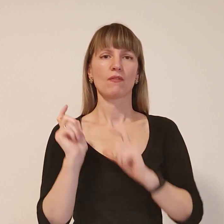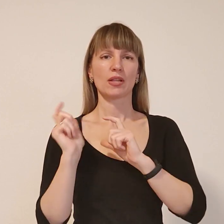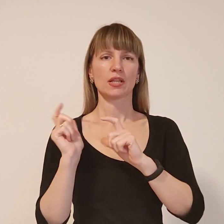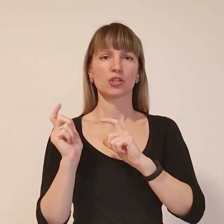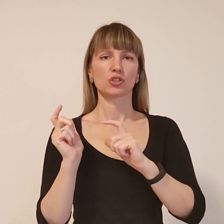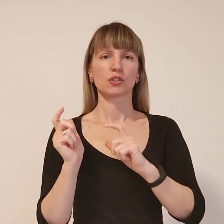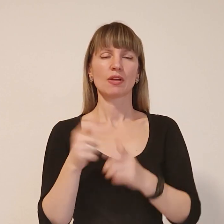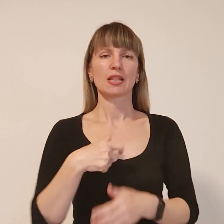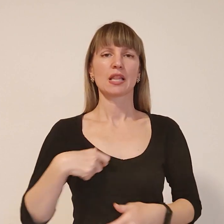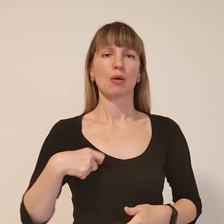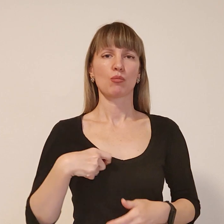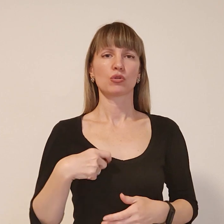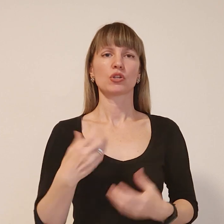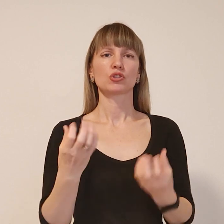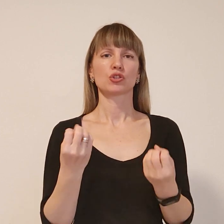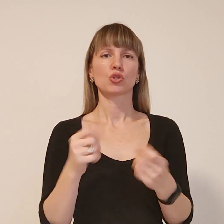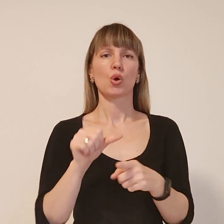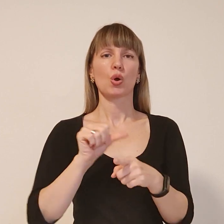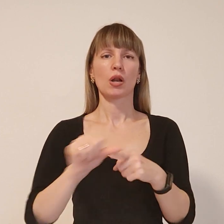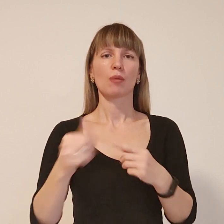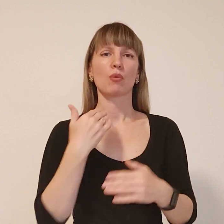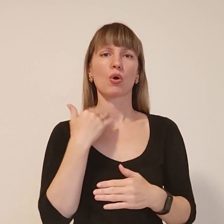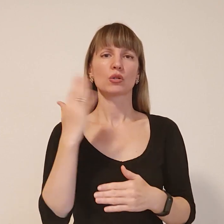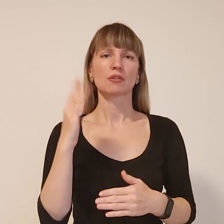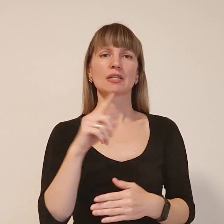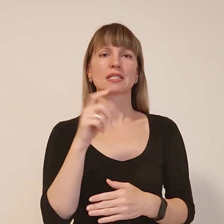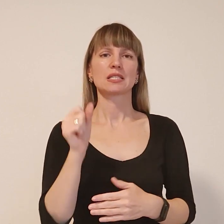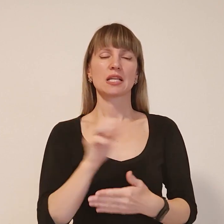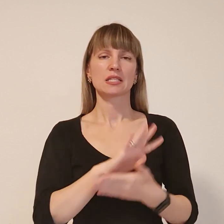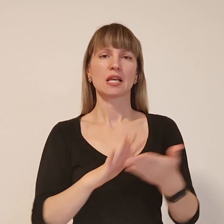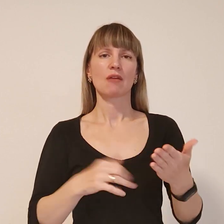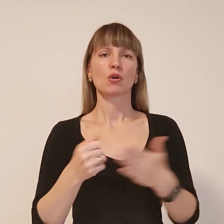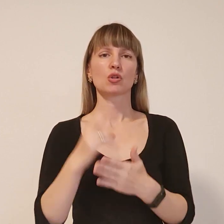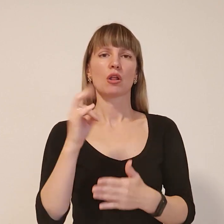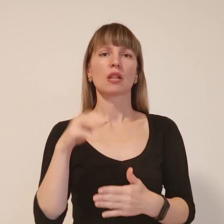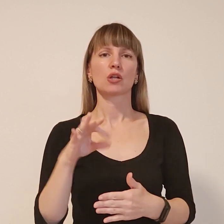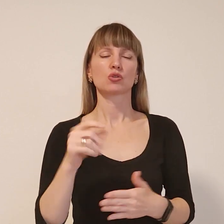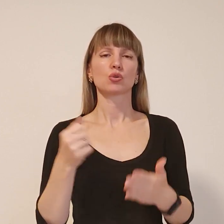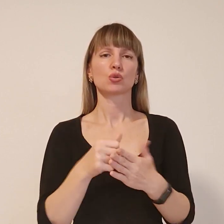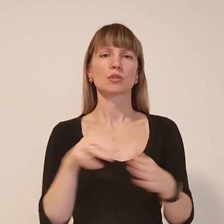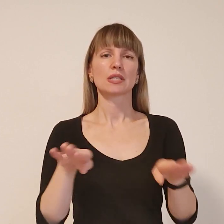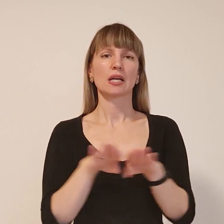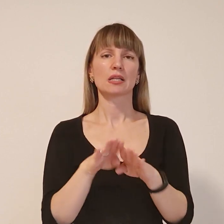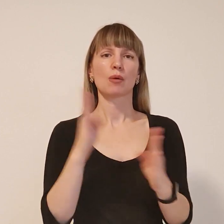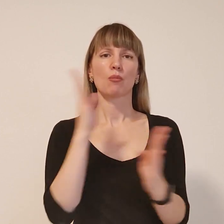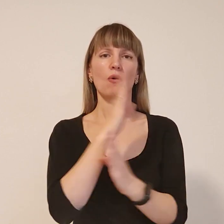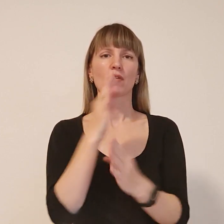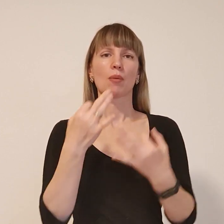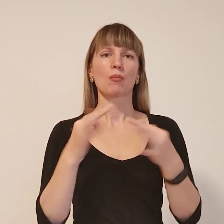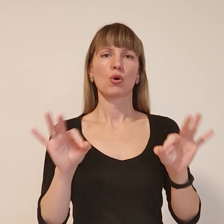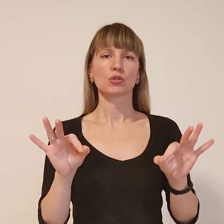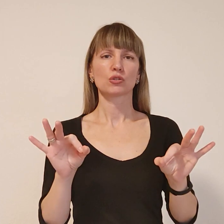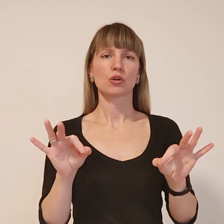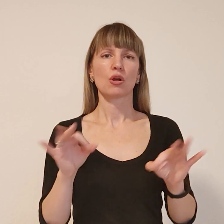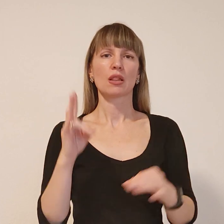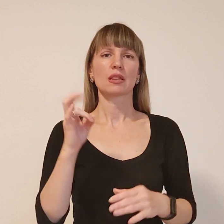Депутати також окремо проголосували за звернення до НАТО щодо закриття повітряного простору над територією